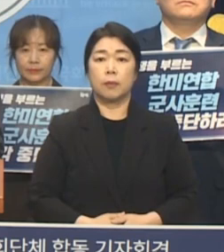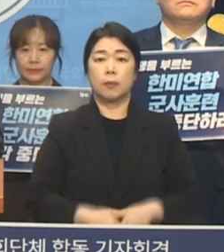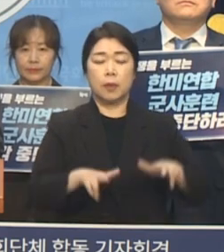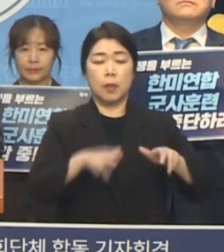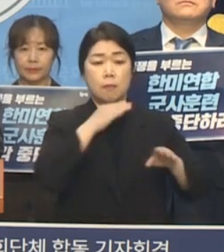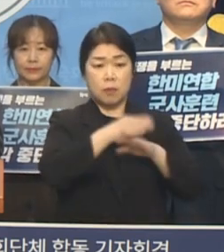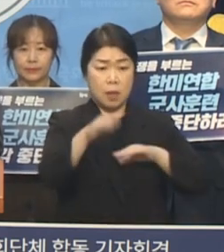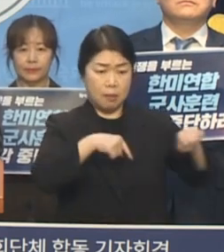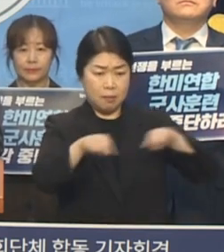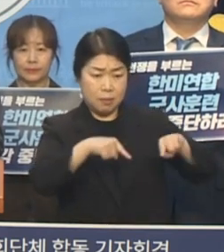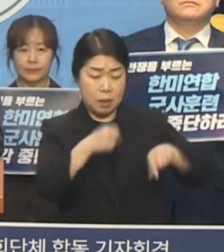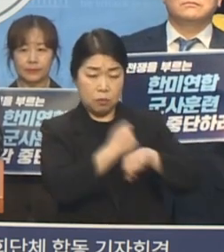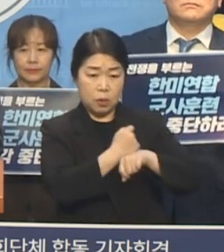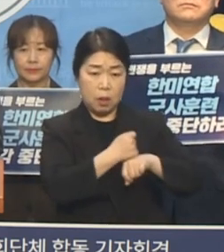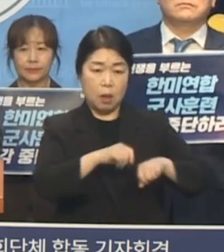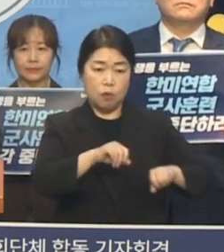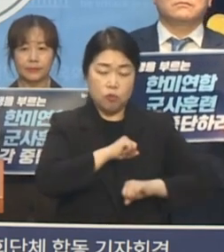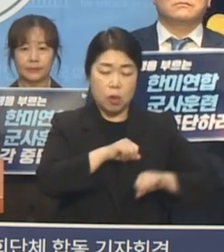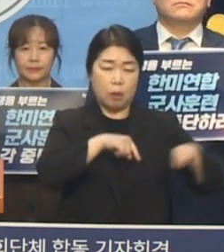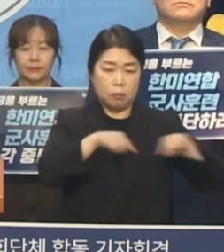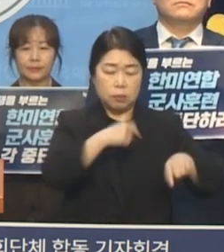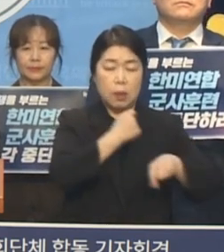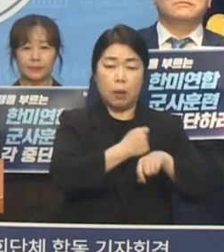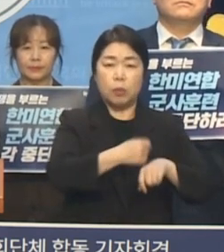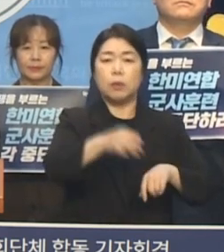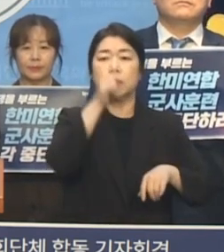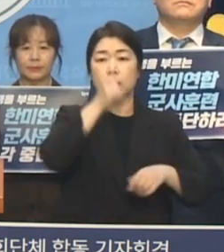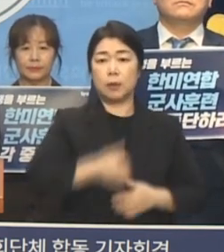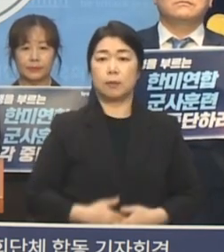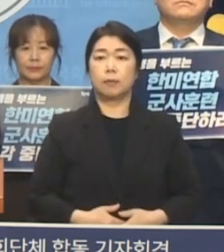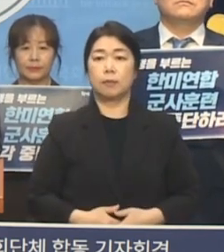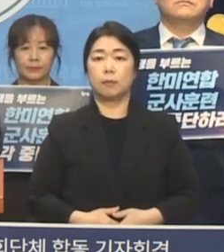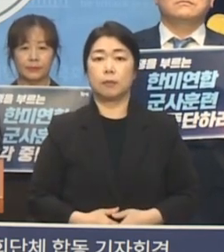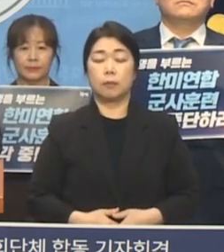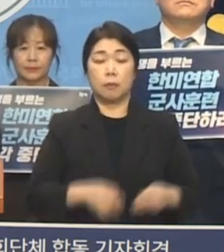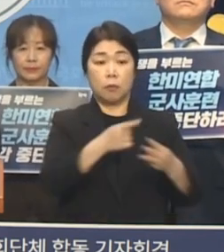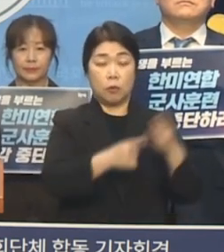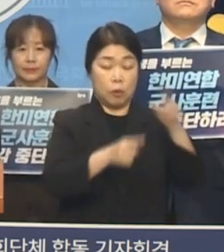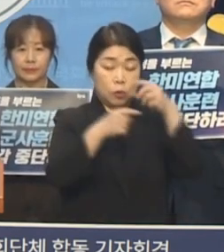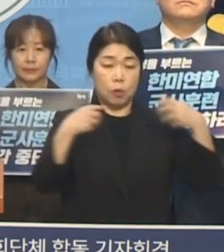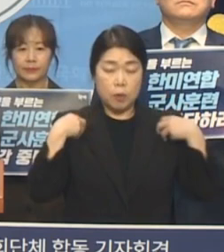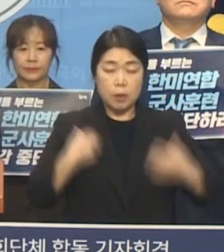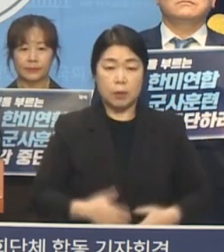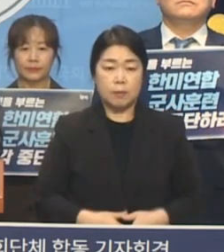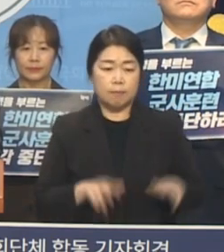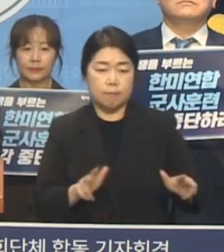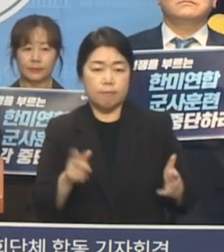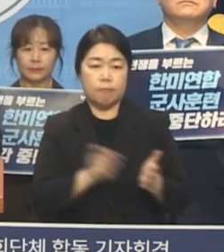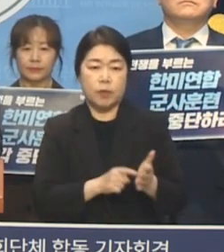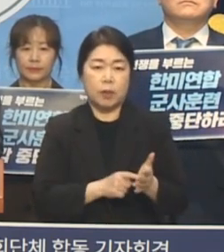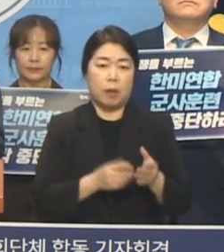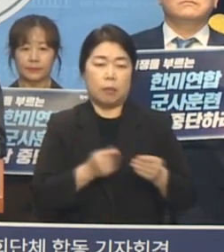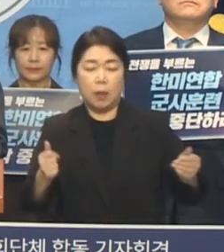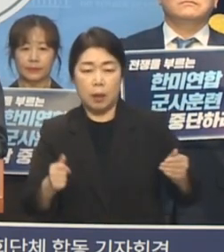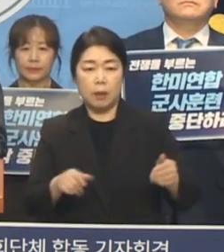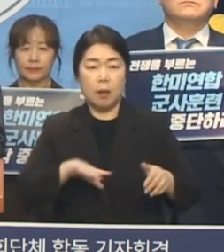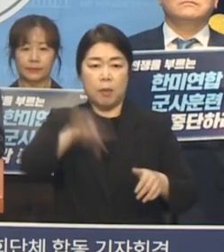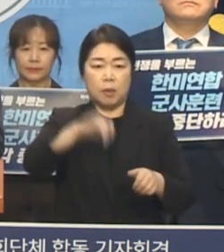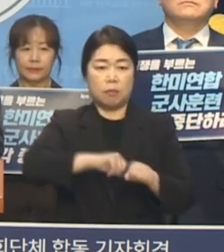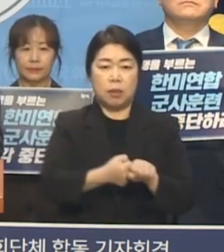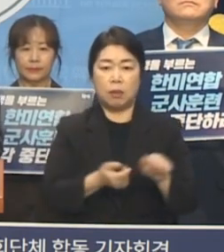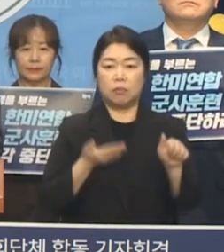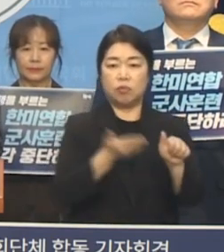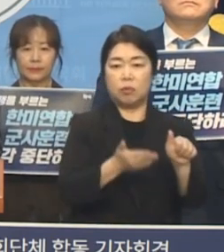있다. 윤석열 정부는 연일 즉강끝 선응징 후보고라는